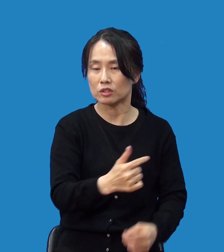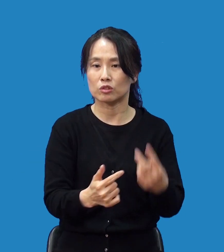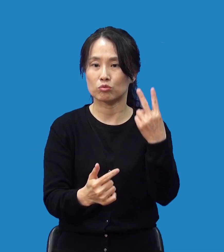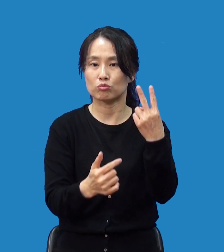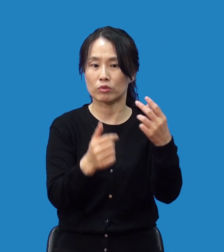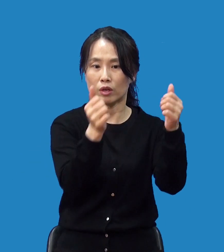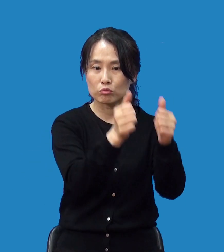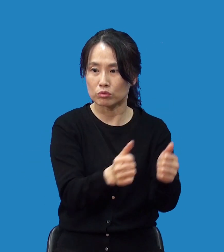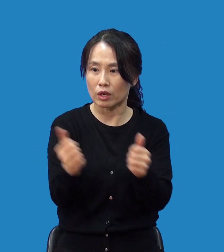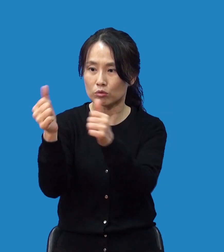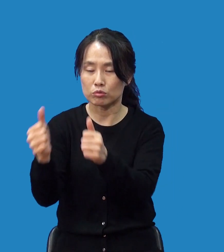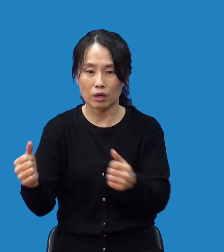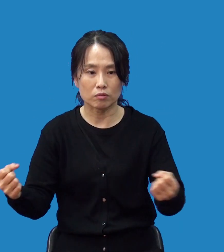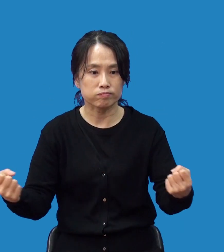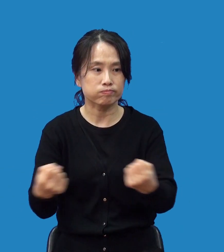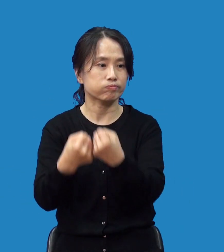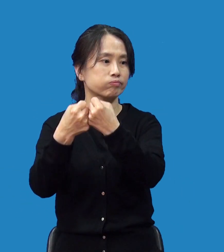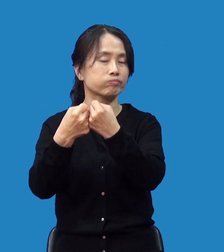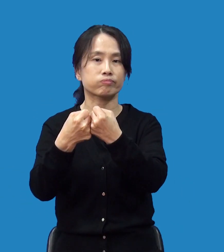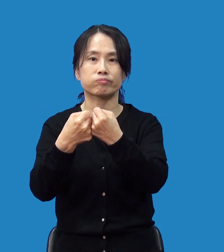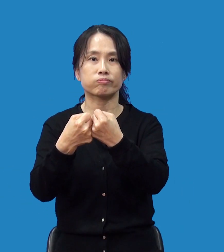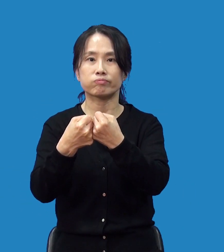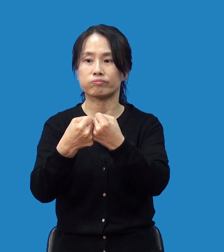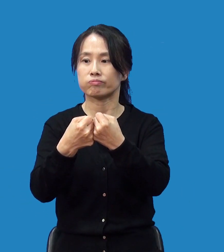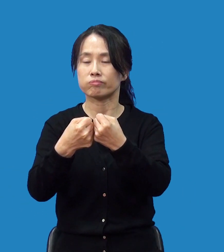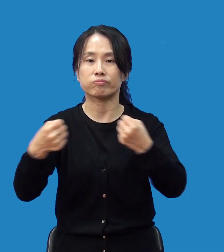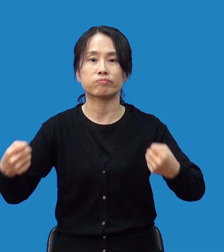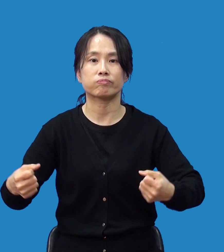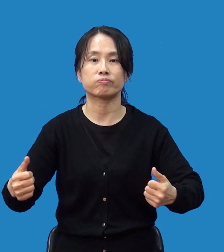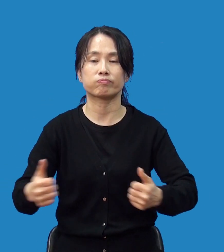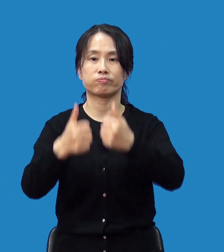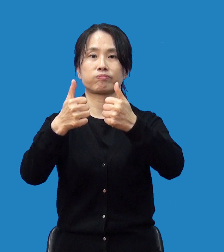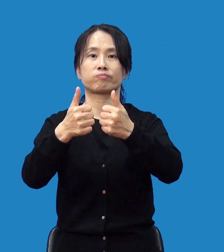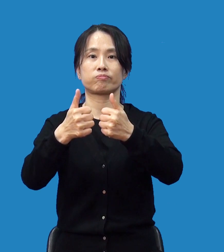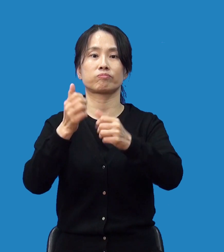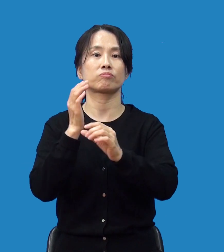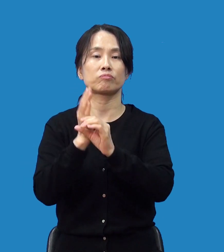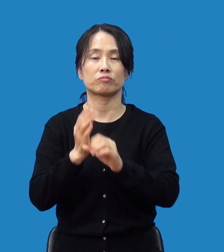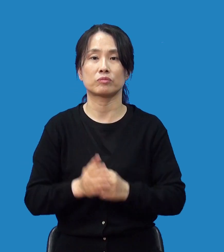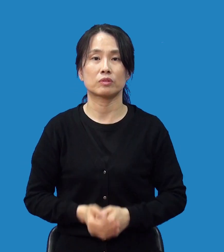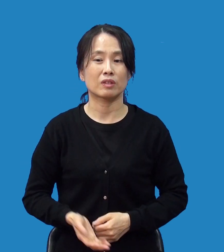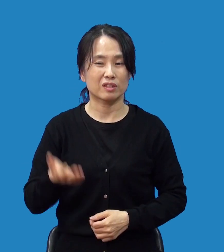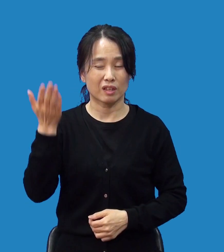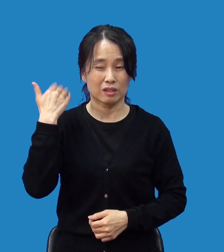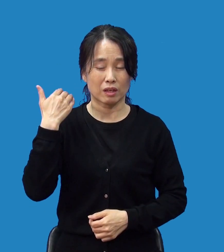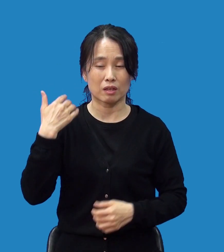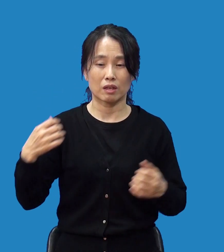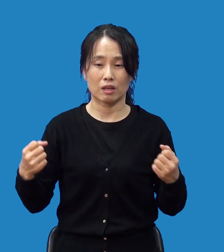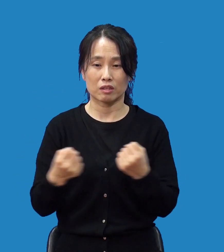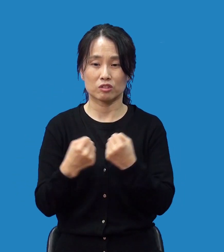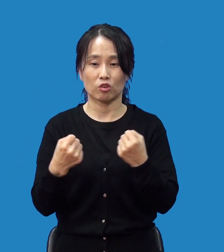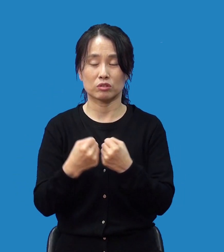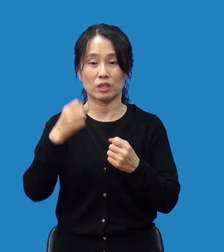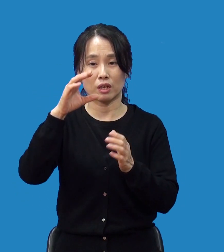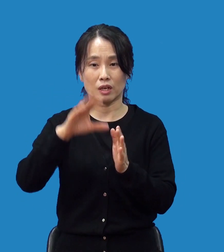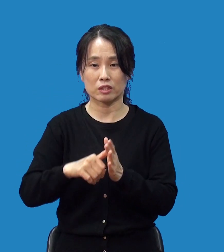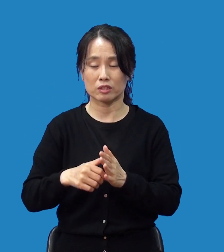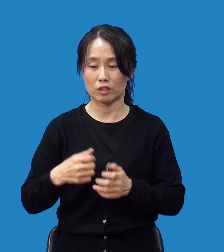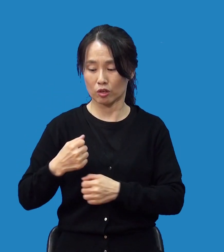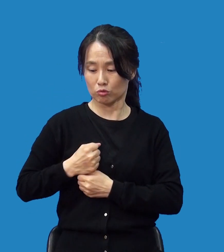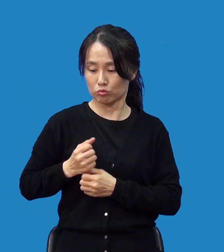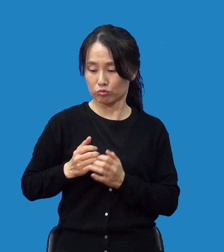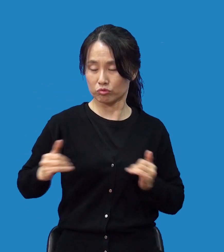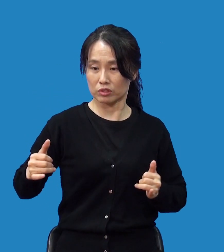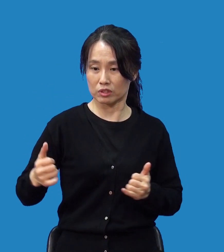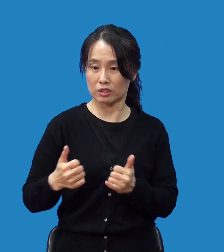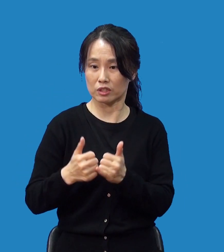안에서 충돌을 일으킨 거죠. 여러분 고대에서는 뭐 전쟁하면 군인들이 싸운다